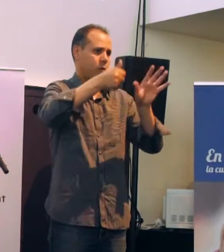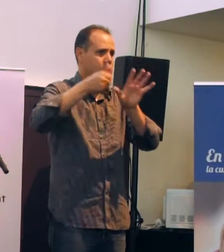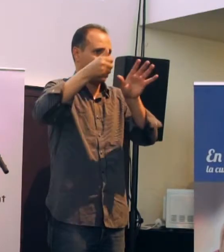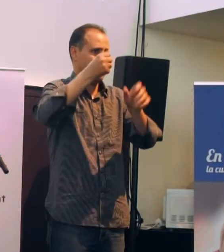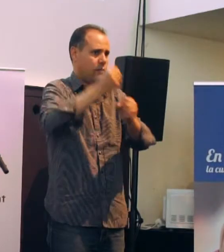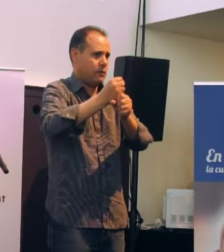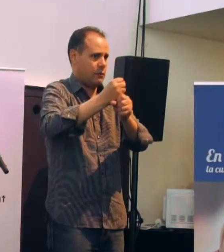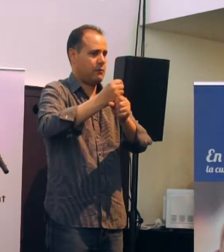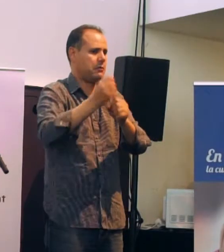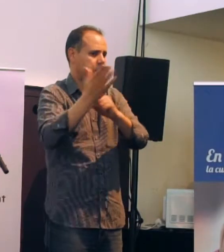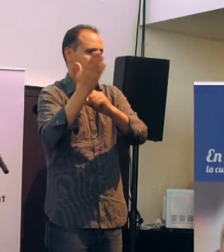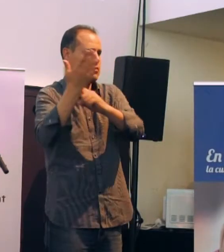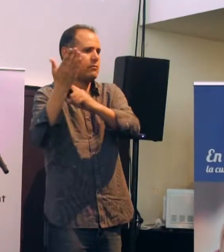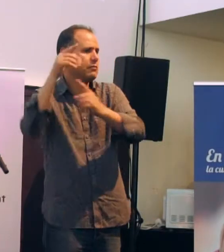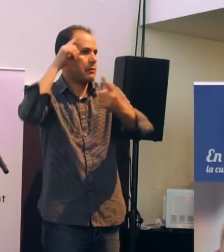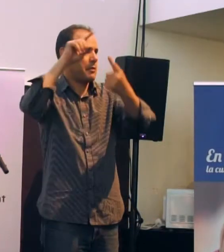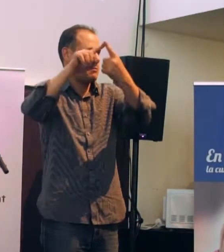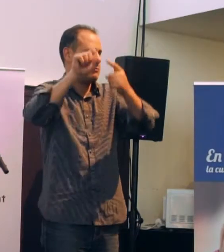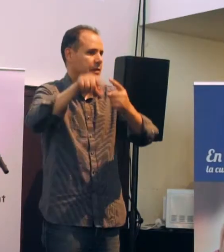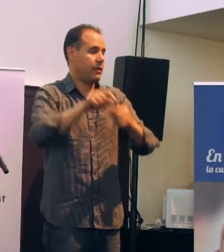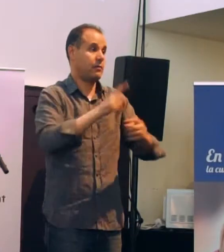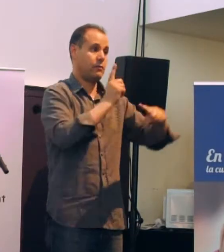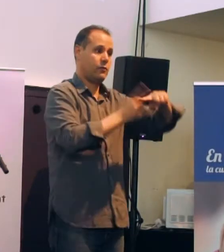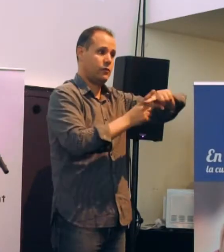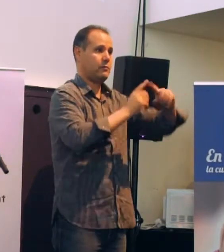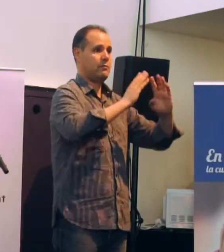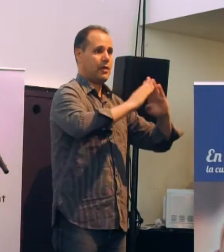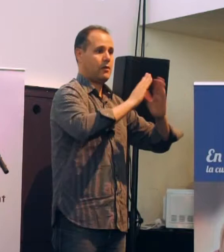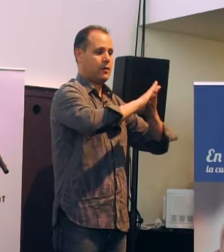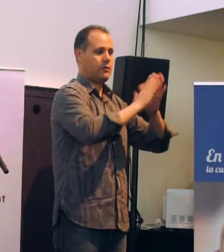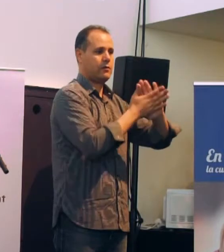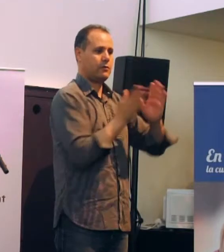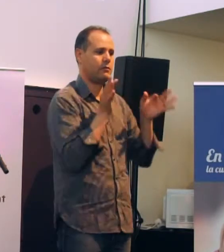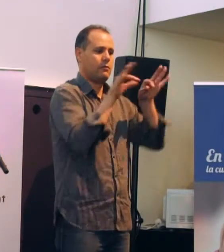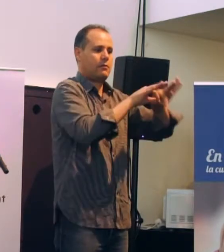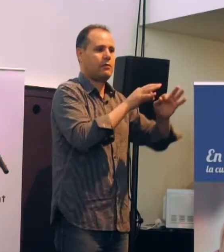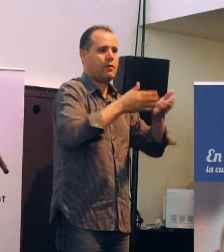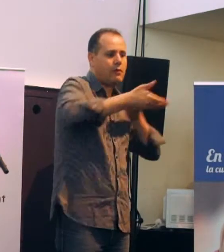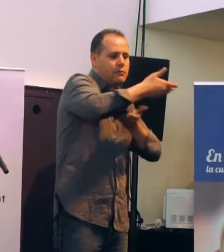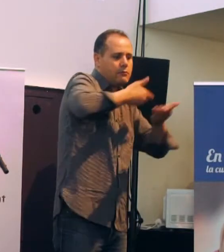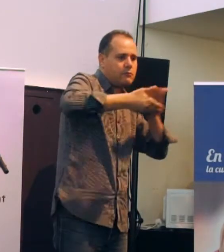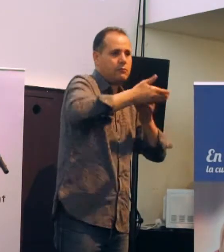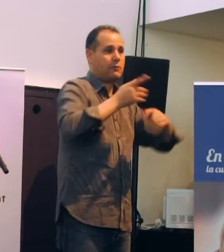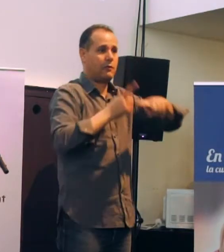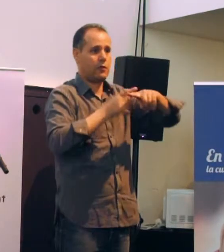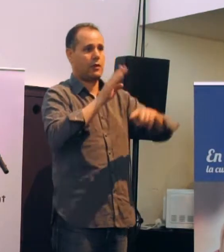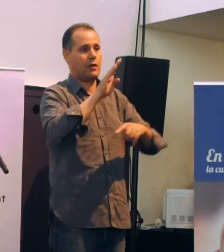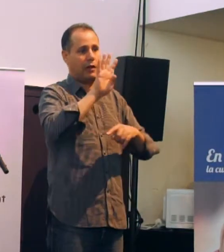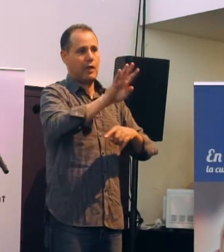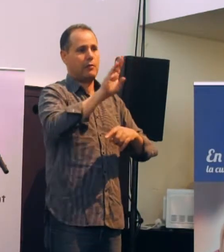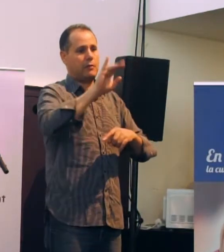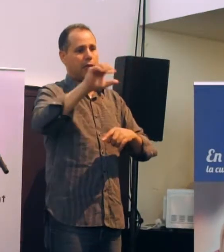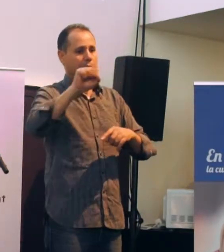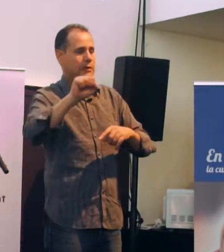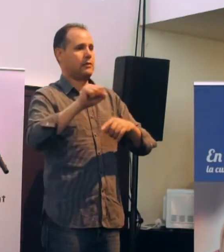de compétition. La Maison des associations pour une partie de nos rendez-vous professionnels du festival, le 4 bis, l'ESRA,